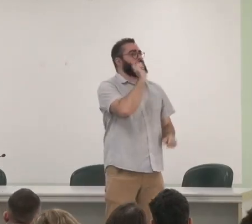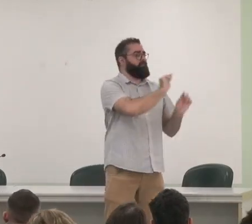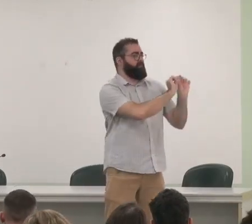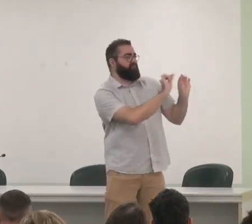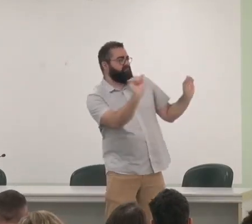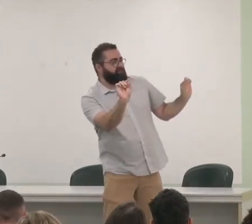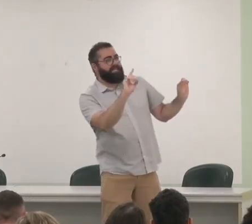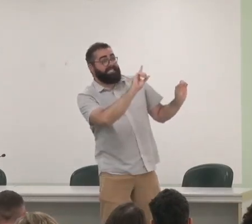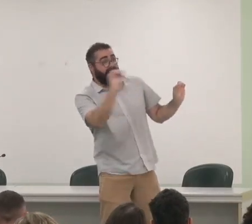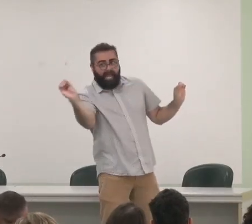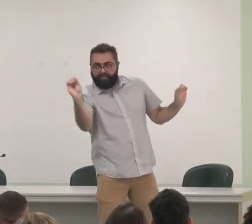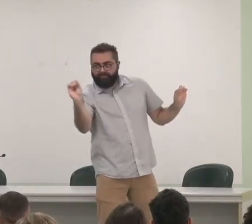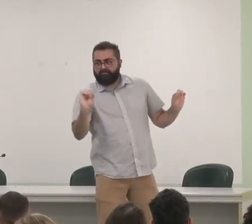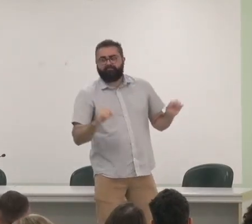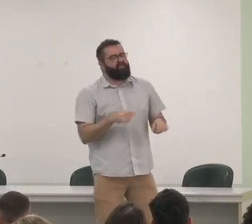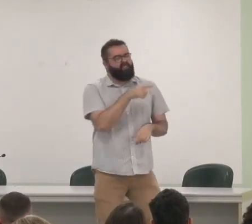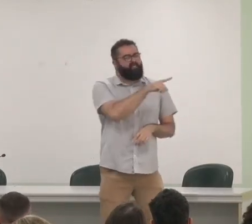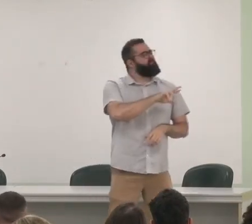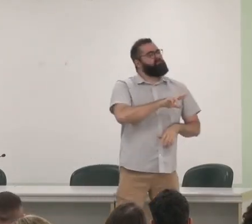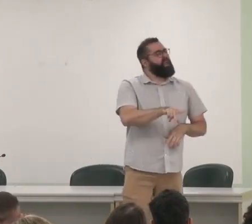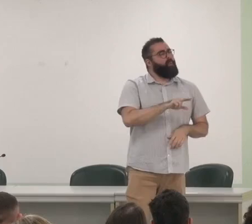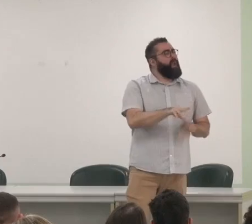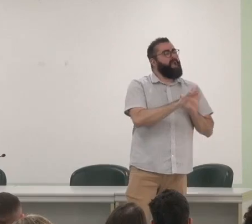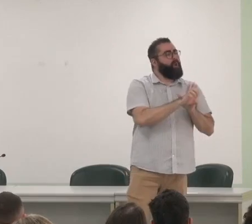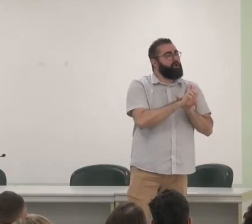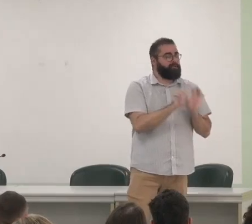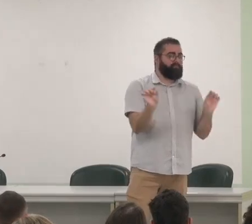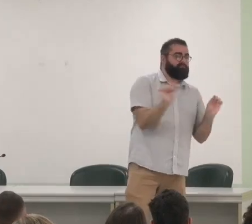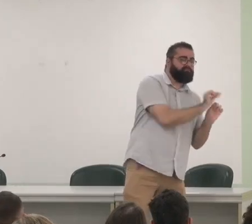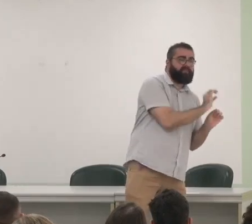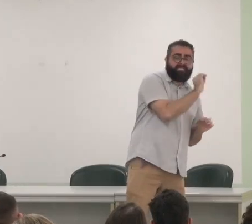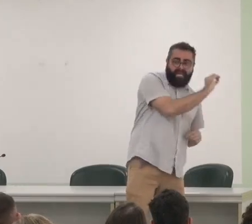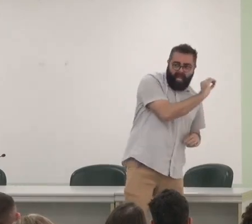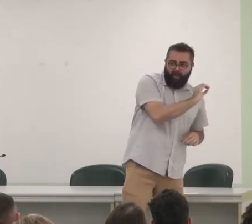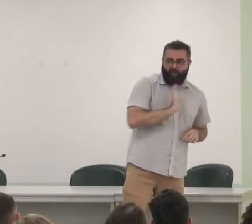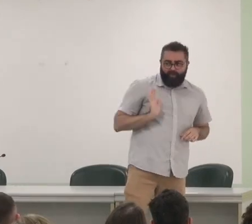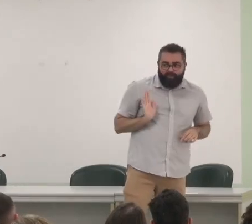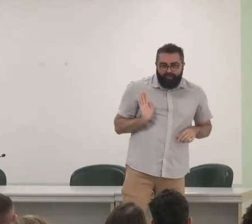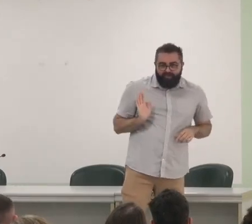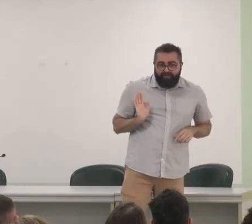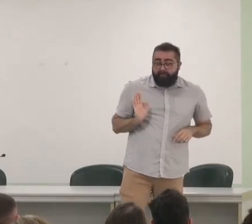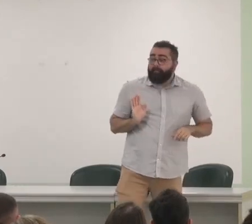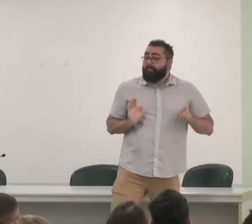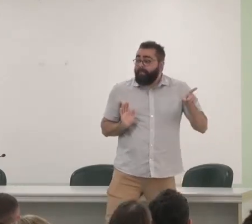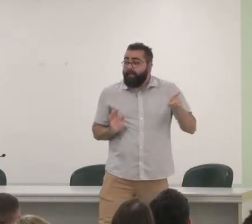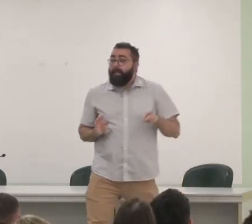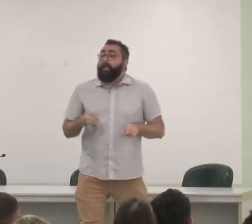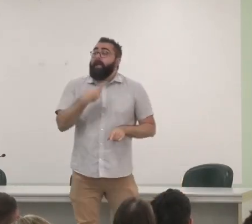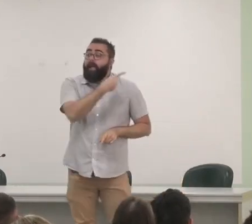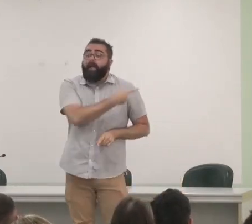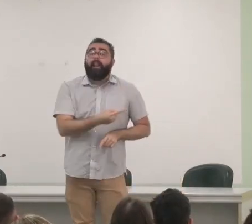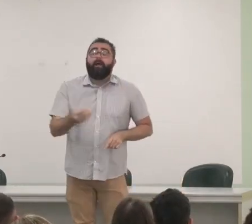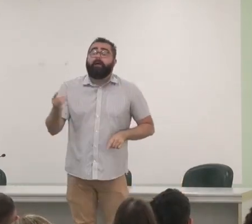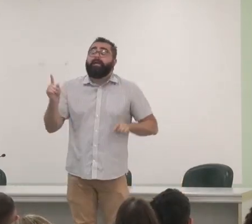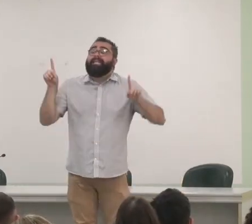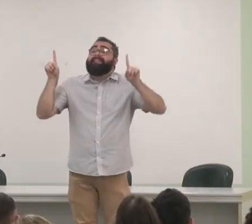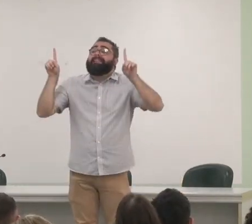razoável icônica, dentro de um contínuo. Então, esse experimento é exatamente para ver como que é a percepção